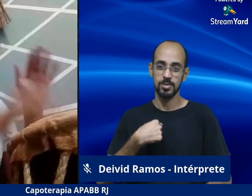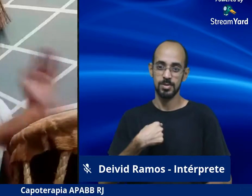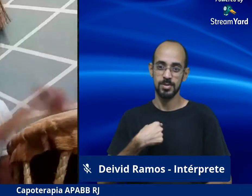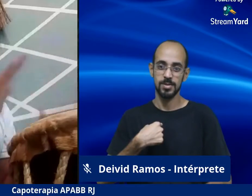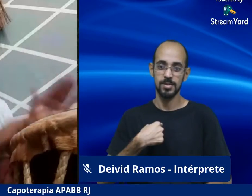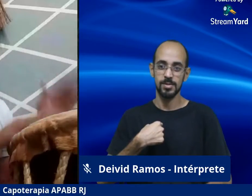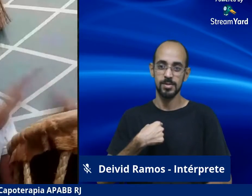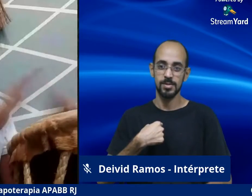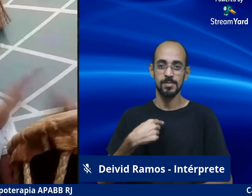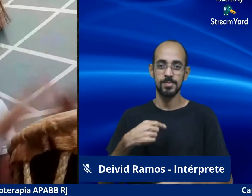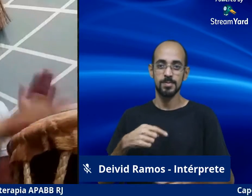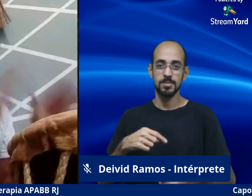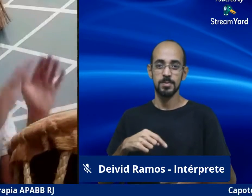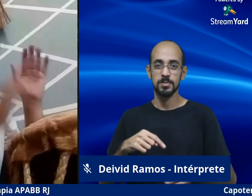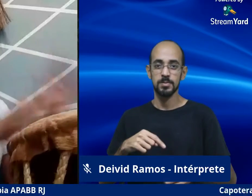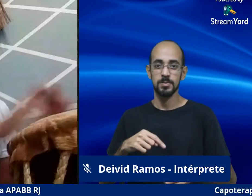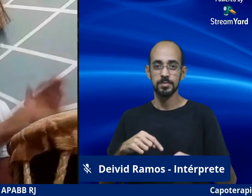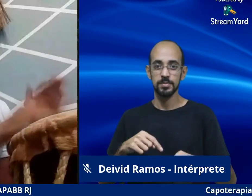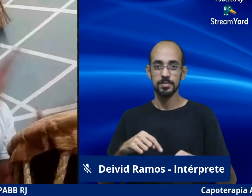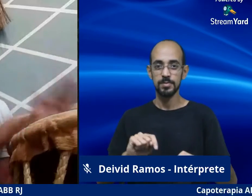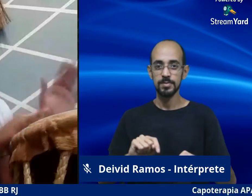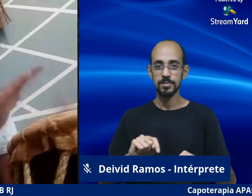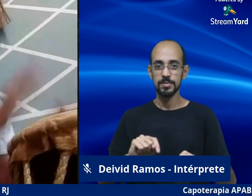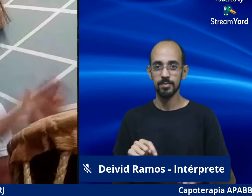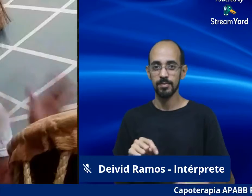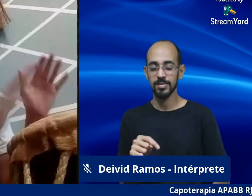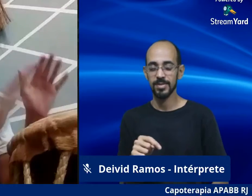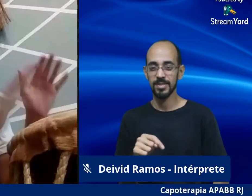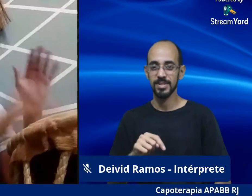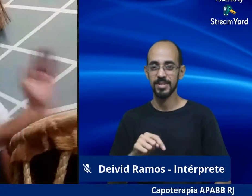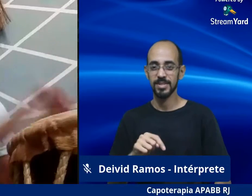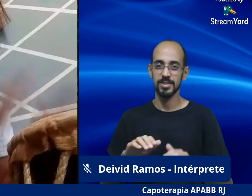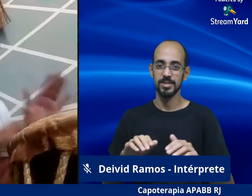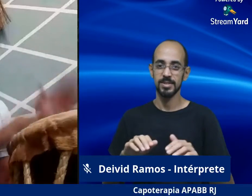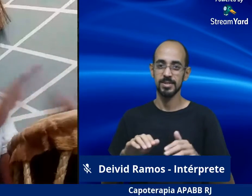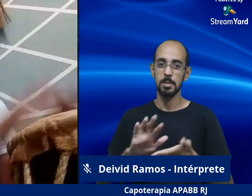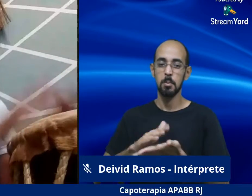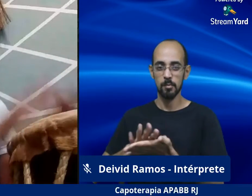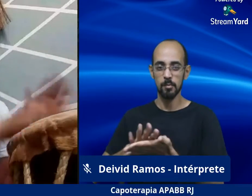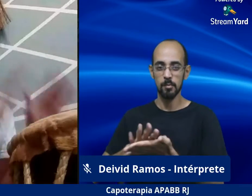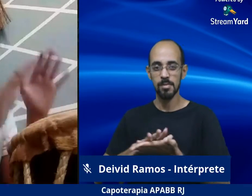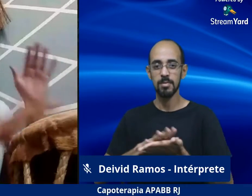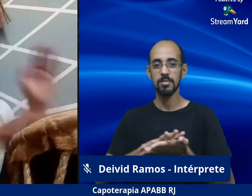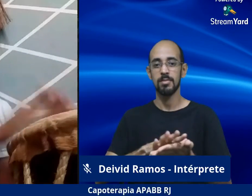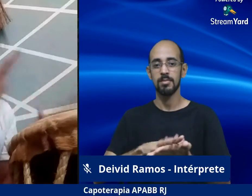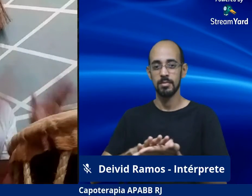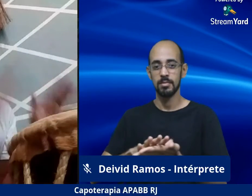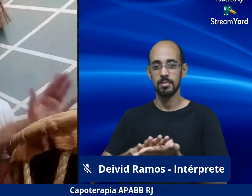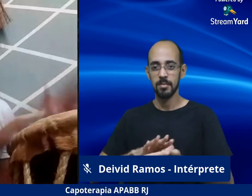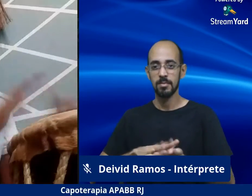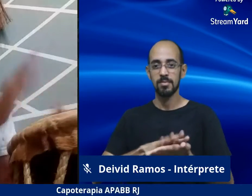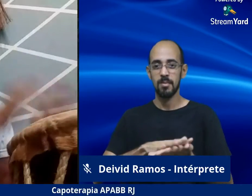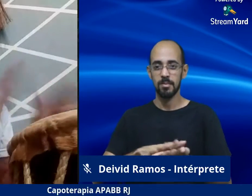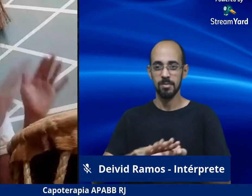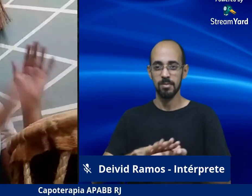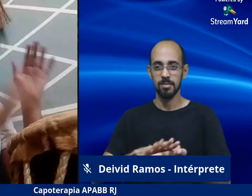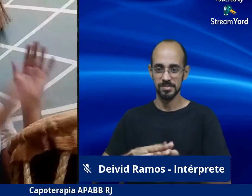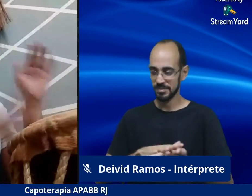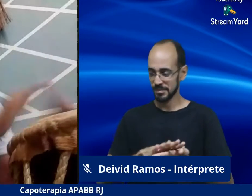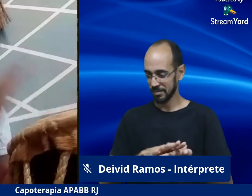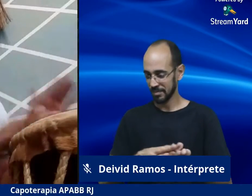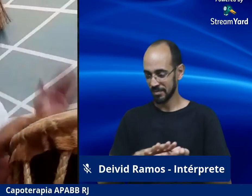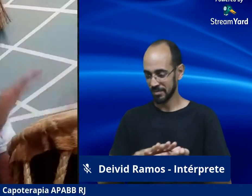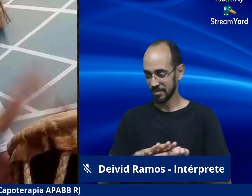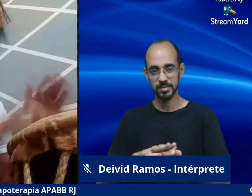Etumbaê caboclo, tumbalaica, ô tumbaê guerreiro, tumbalaica, ô tumbaê